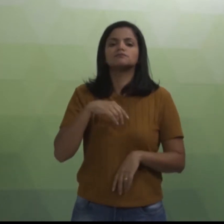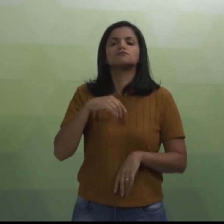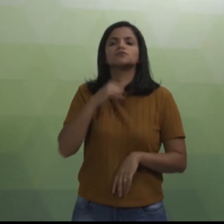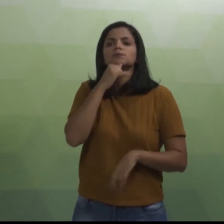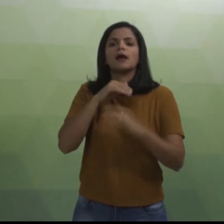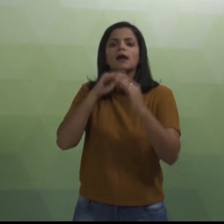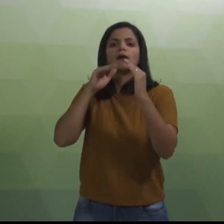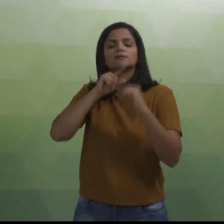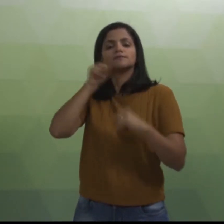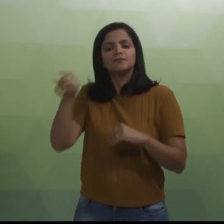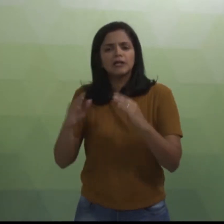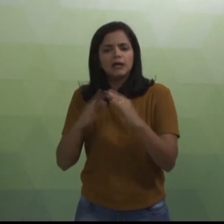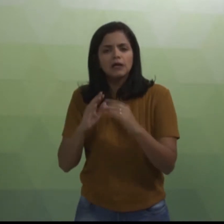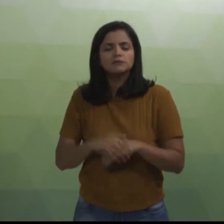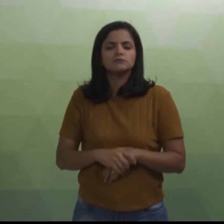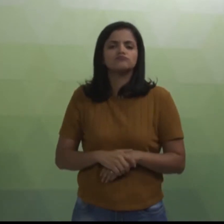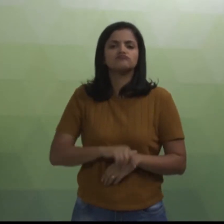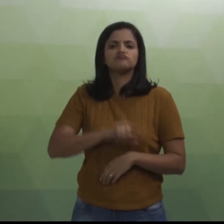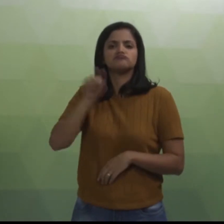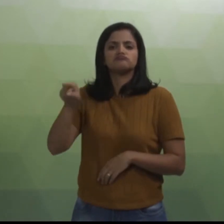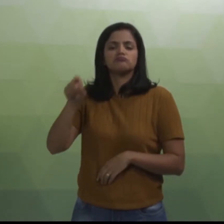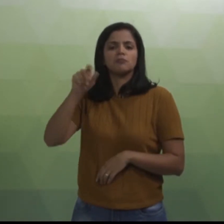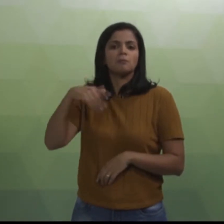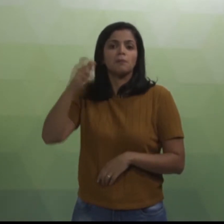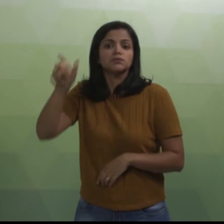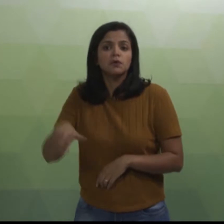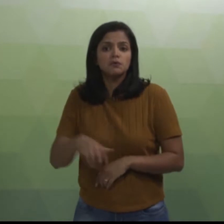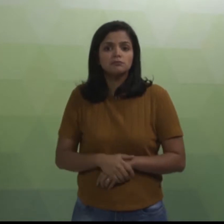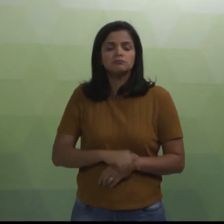Por exemplo, ali está a casa, ali uma pessoa,